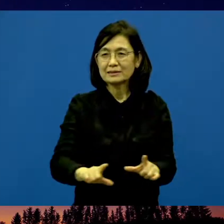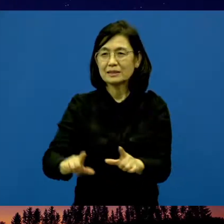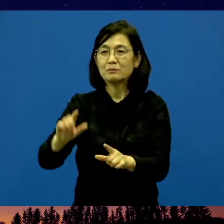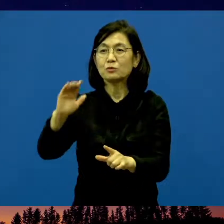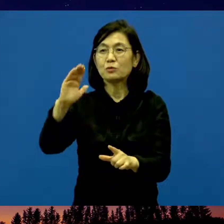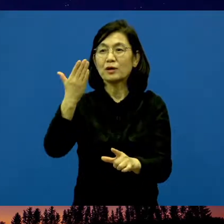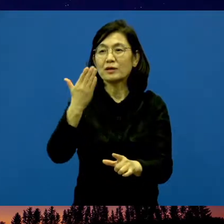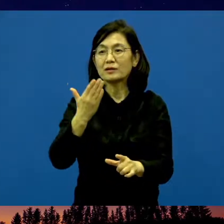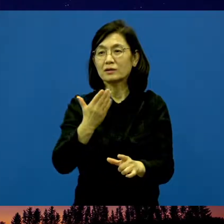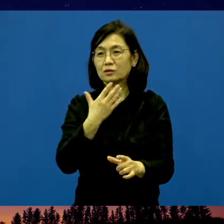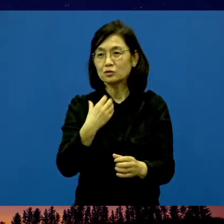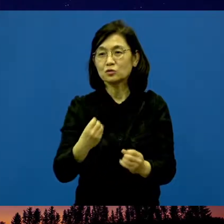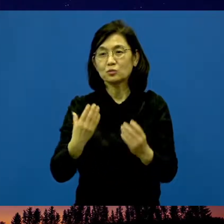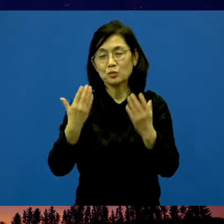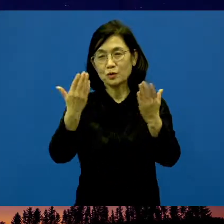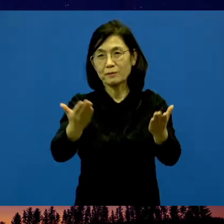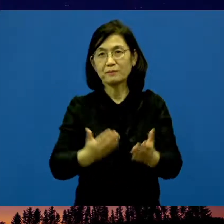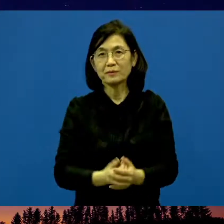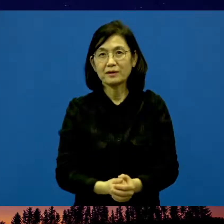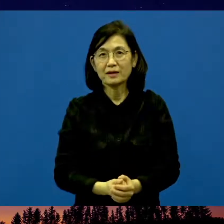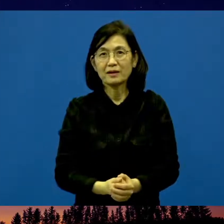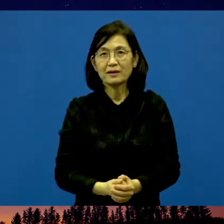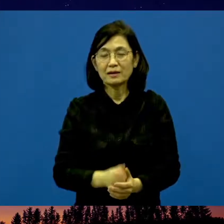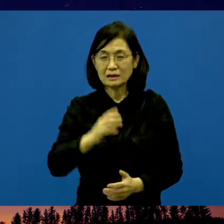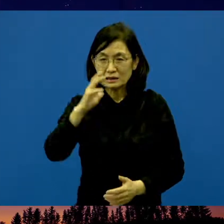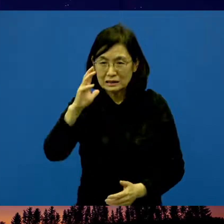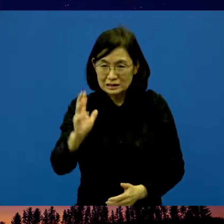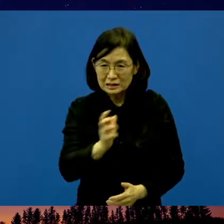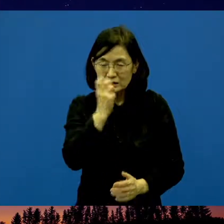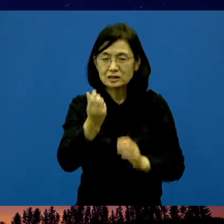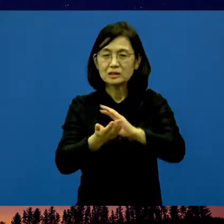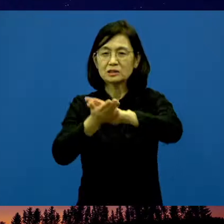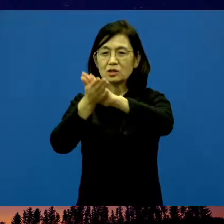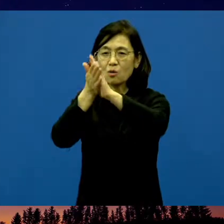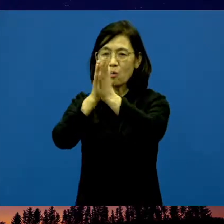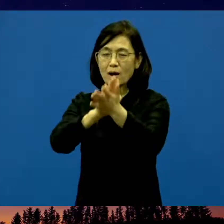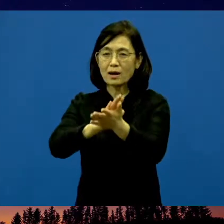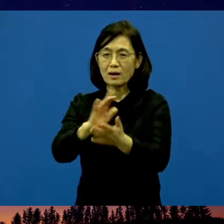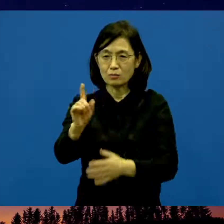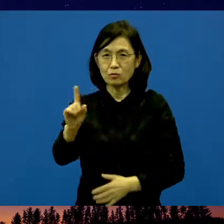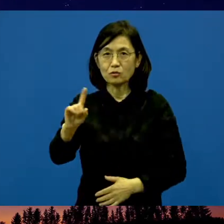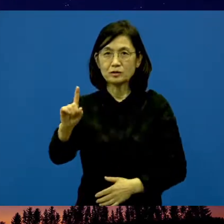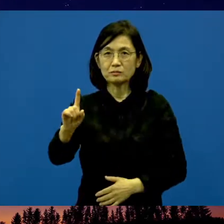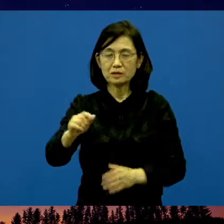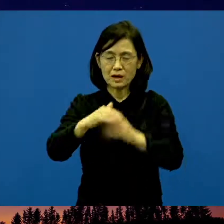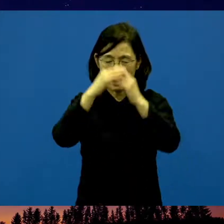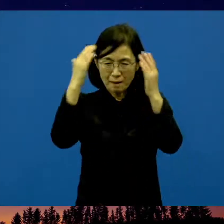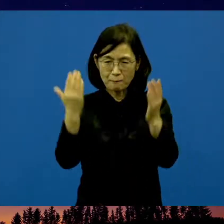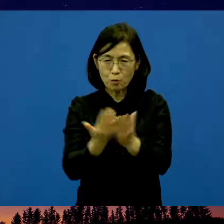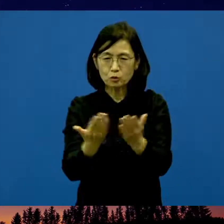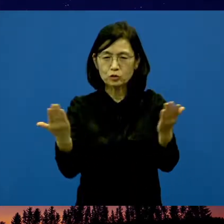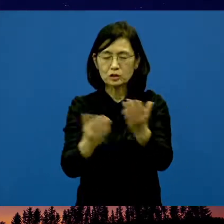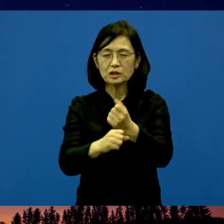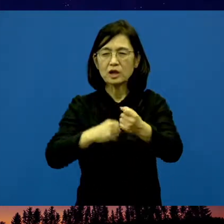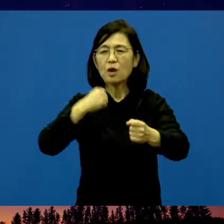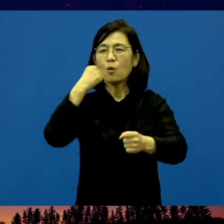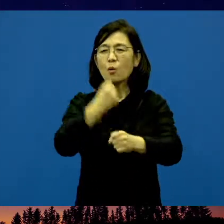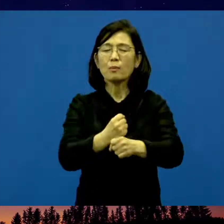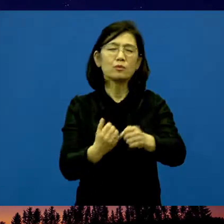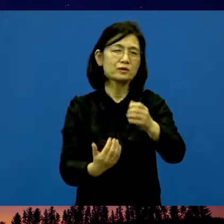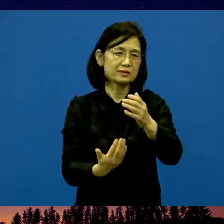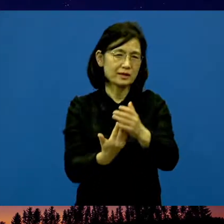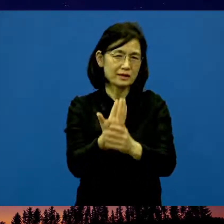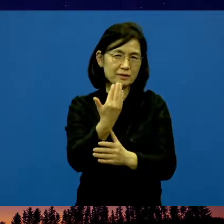축원합니다. 성화라고 하는 것은 딴 게 아니에요. 모든 영역의 회복이 일어나는 것입니다. 총체적인 회복이에요.